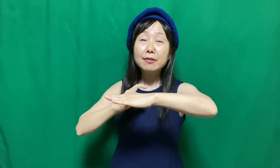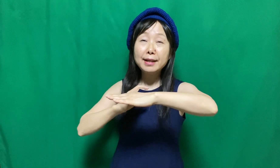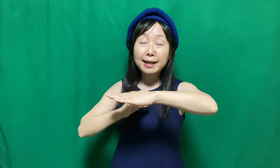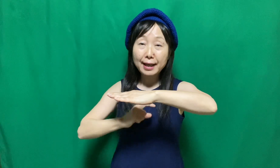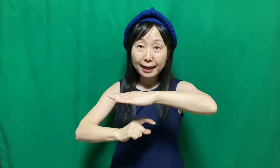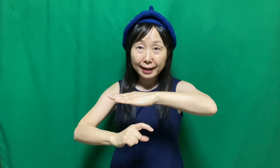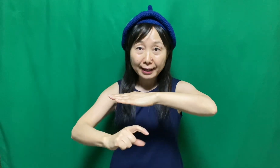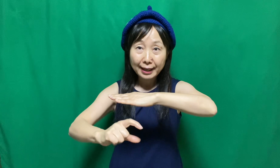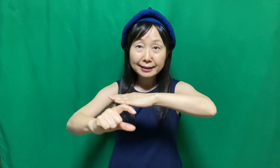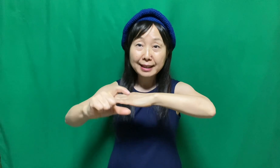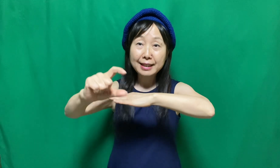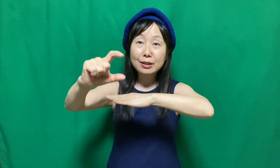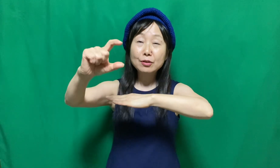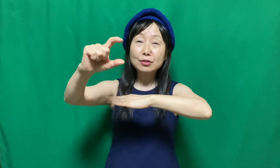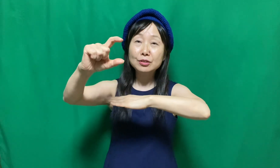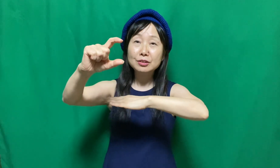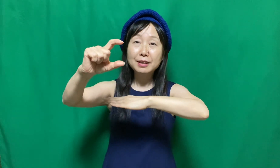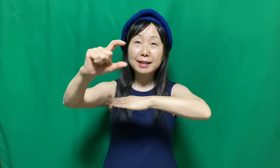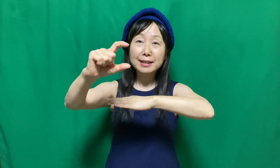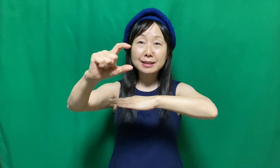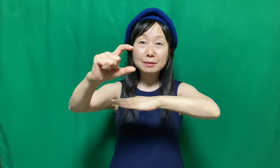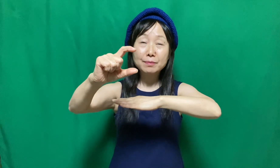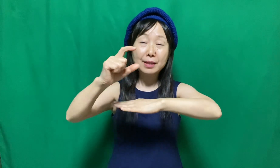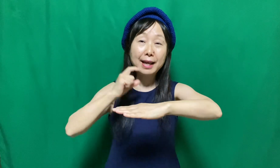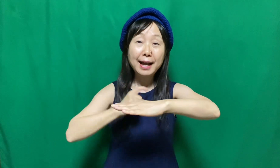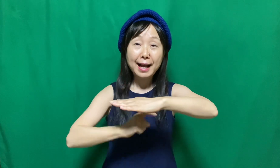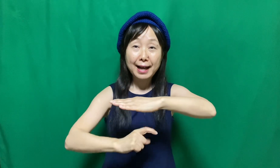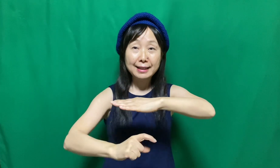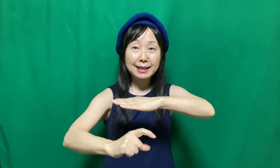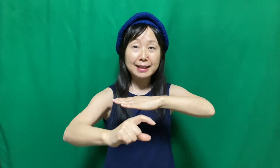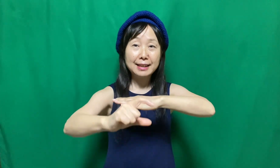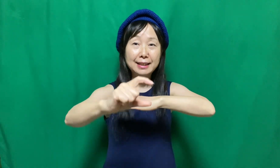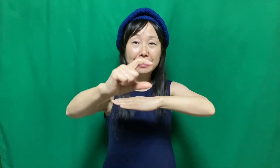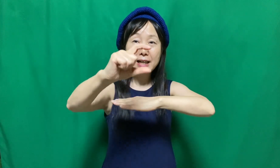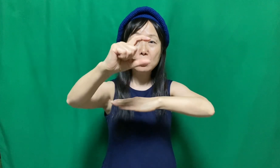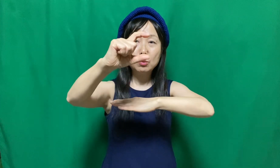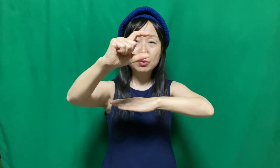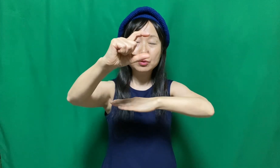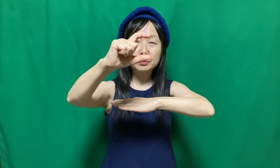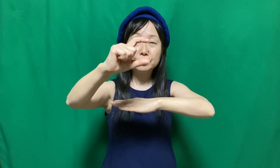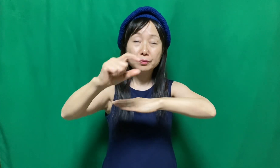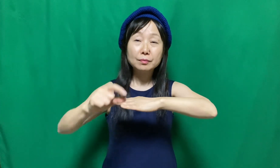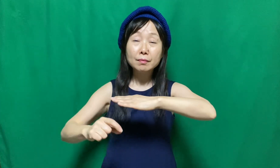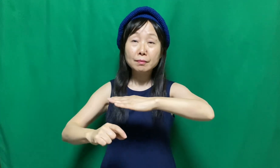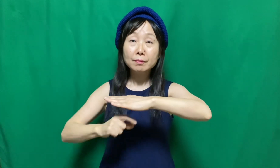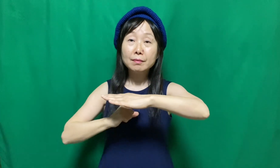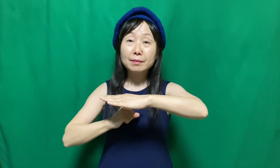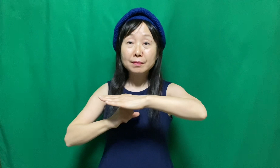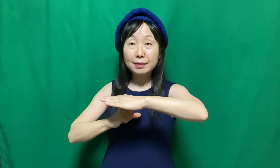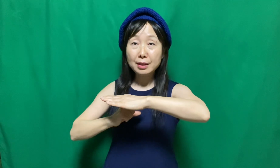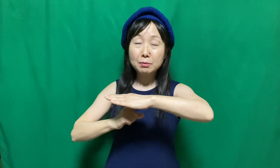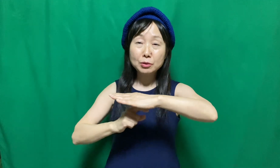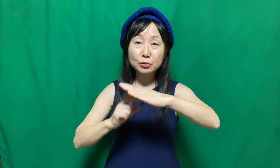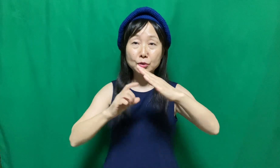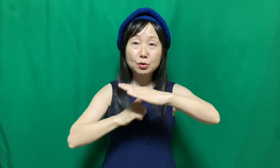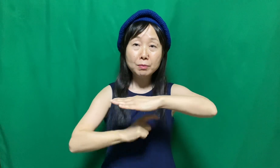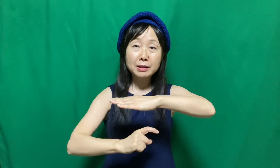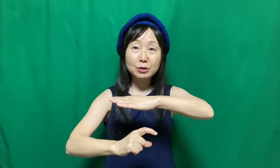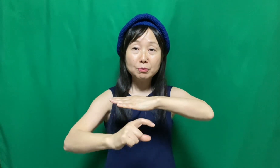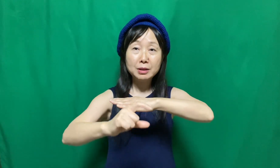で朝日という手話です、ね、朝日が昇る、 ね、今ちょっと正面だと見づ